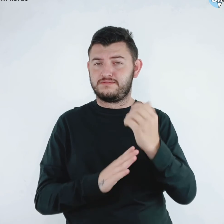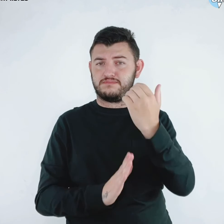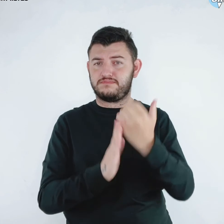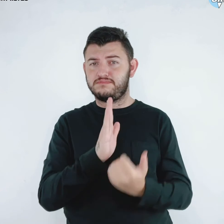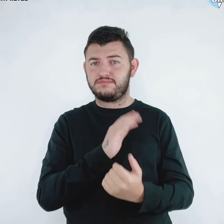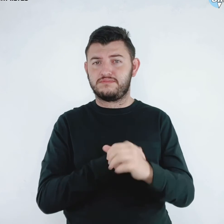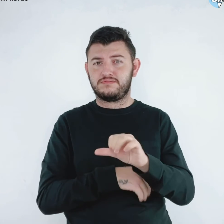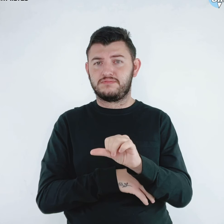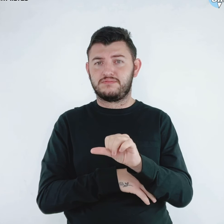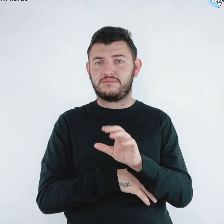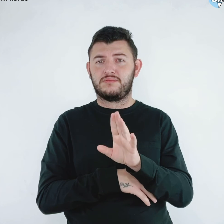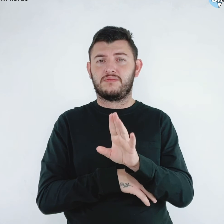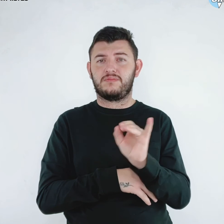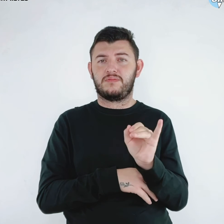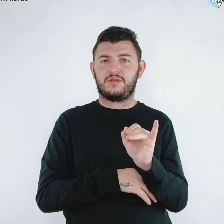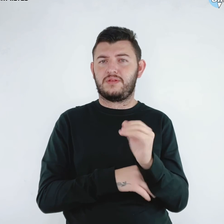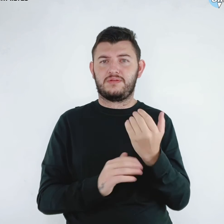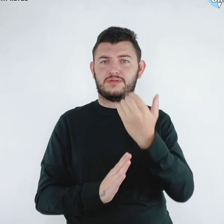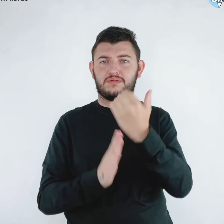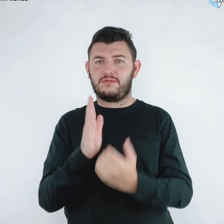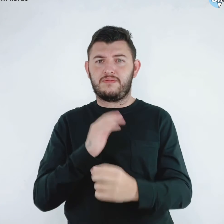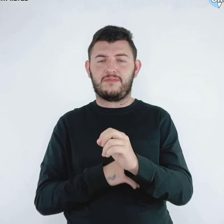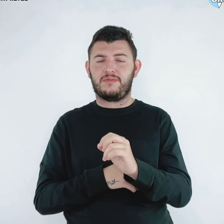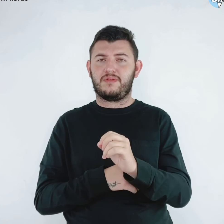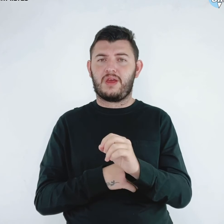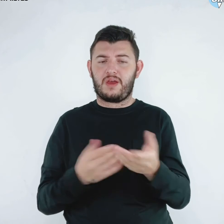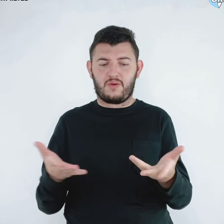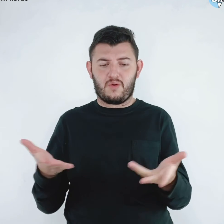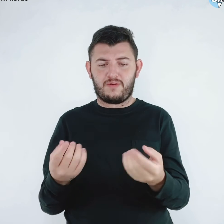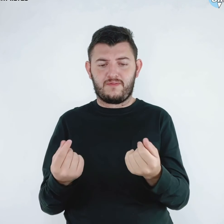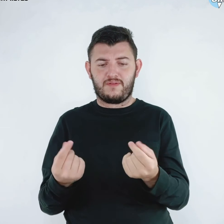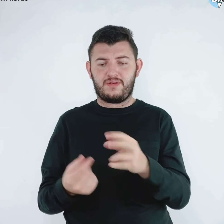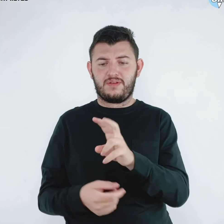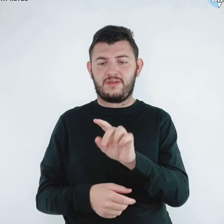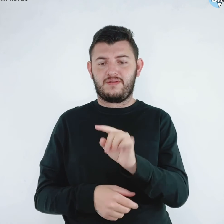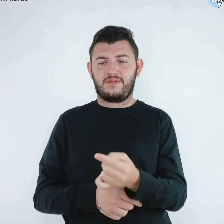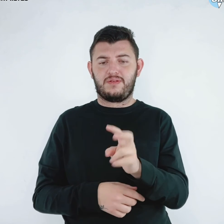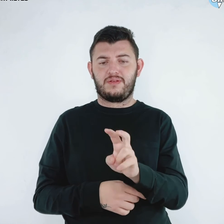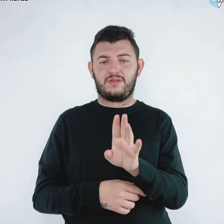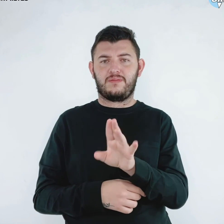foram reduzidas de 9 bilhões para 5,5 bilhões, queda de